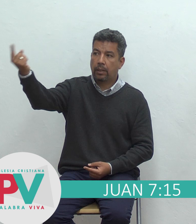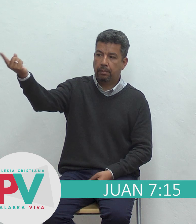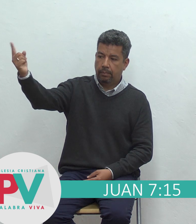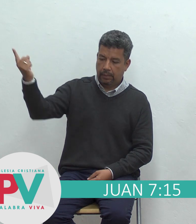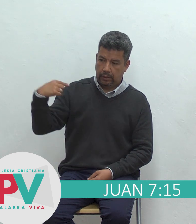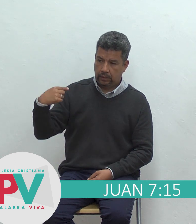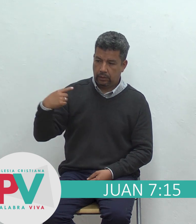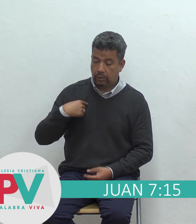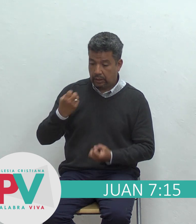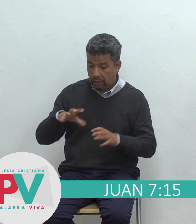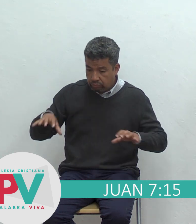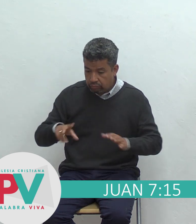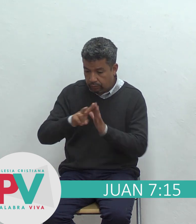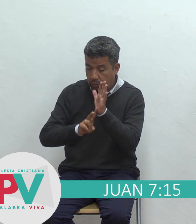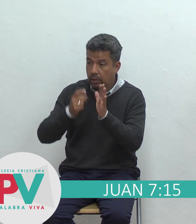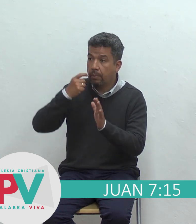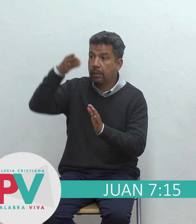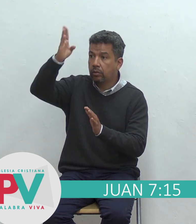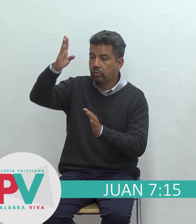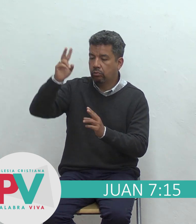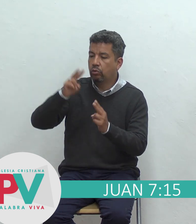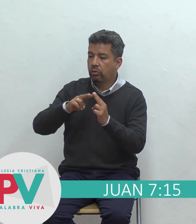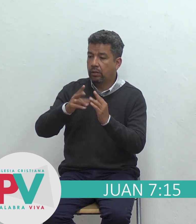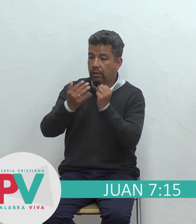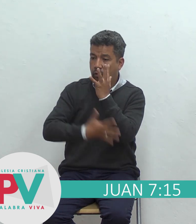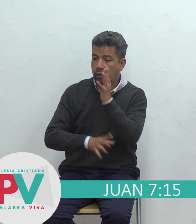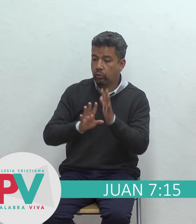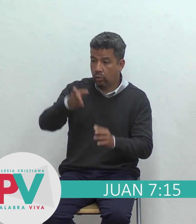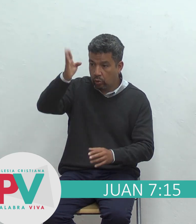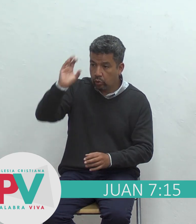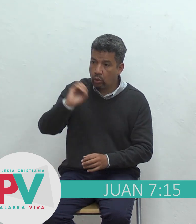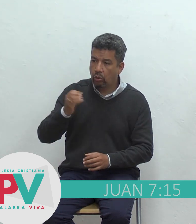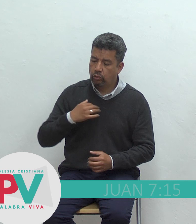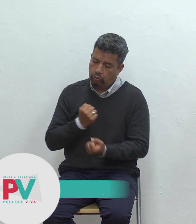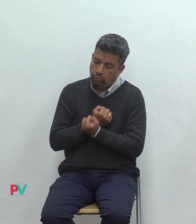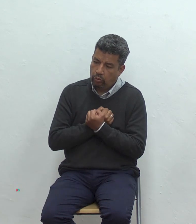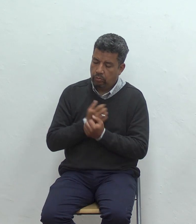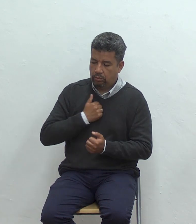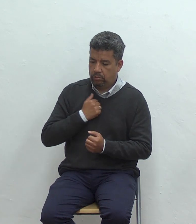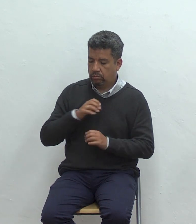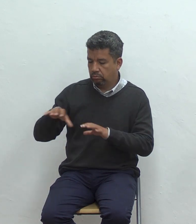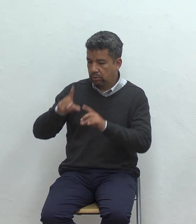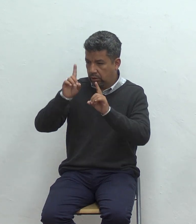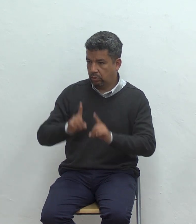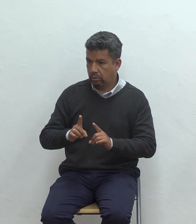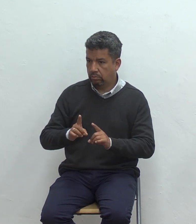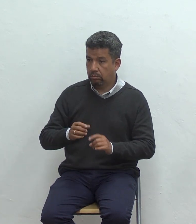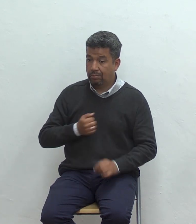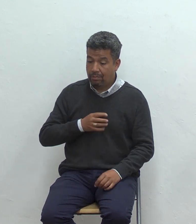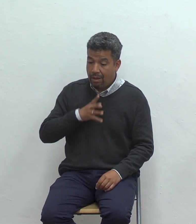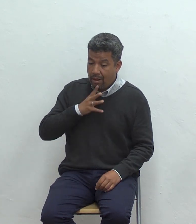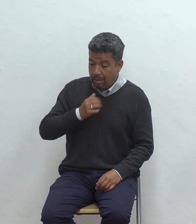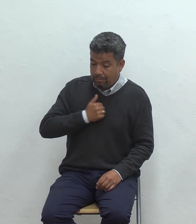El que quiere hacer la voluntad de Dios conocerá si la doctrina es de Dios o si yo hablo por mi propia cuenta. El que habla por su